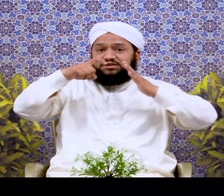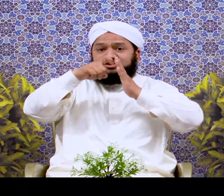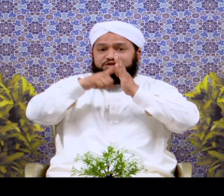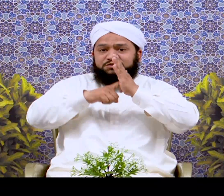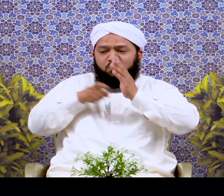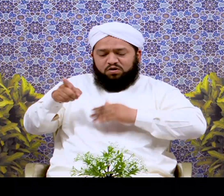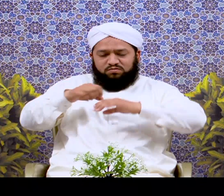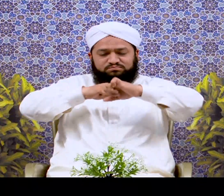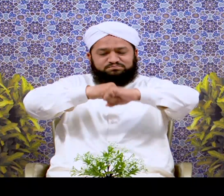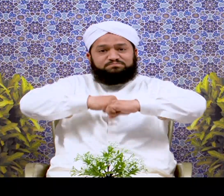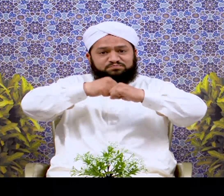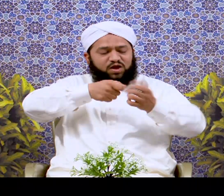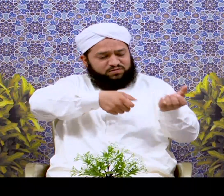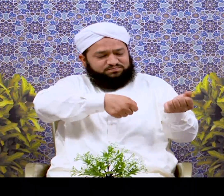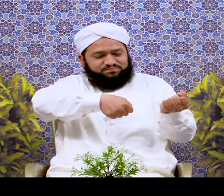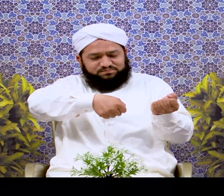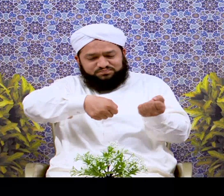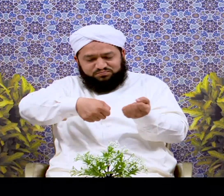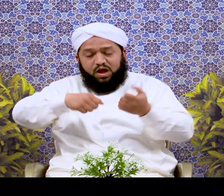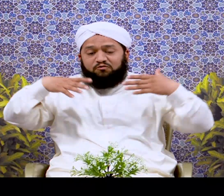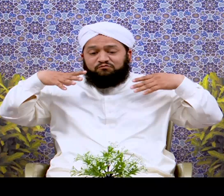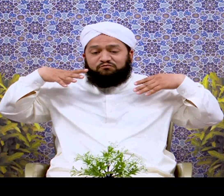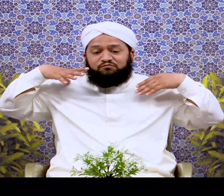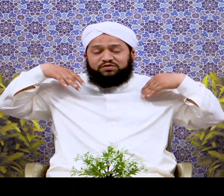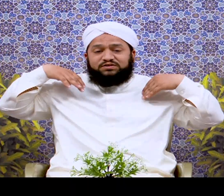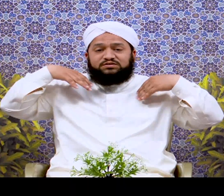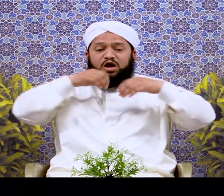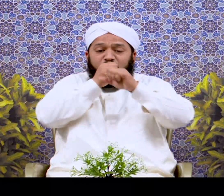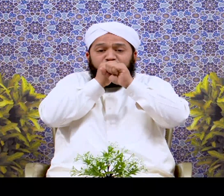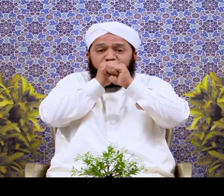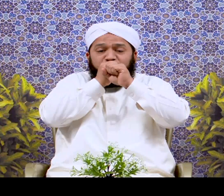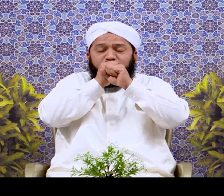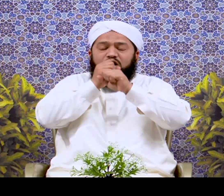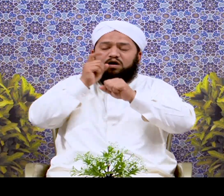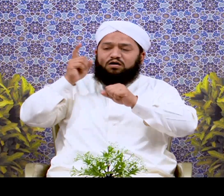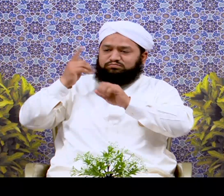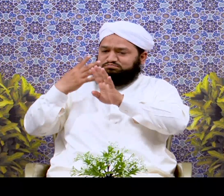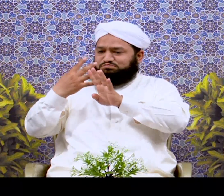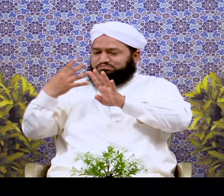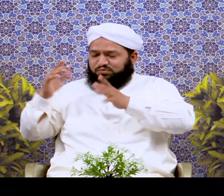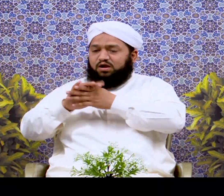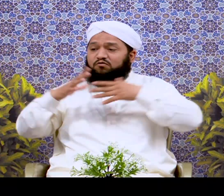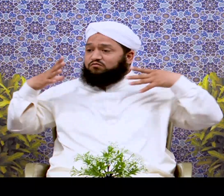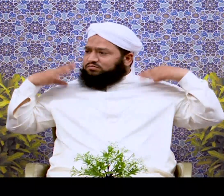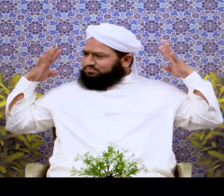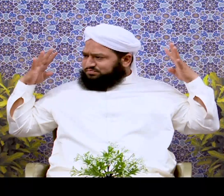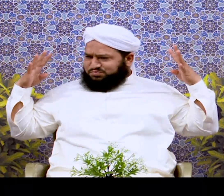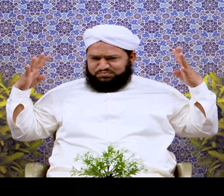براق کی لگام پکڑی، اسرافیل علیہ السلام پیچھے ہوئے، فرشتوں نے چاروں طرف سے براق کو گھیر لیا۔ اس شان سے معراج